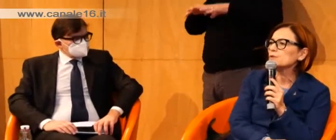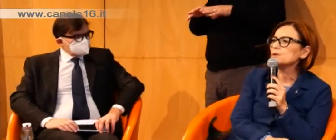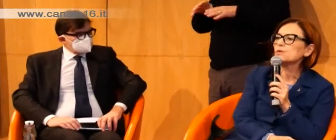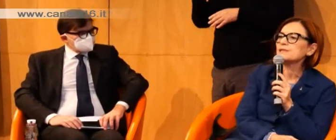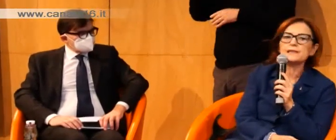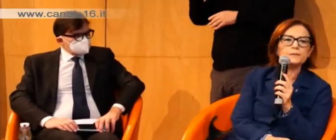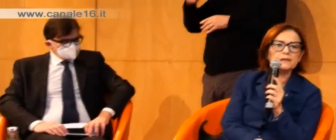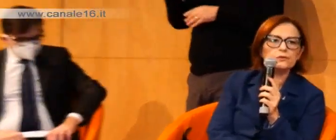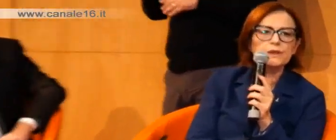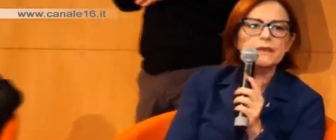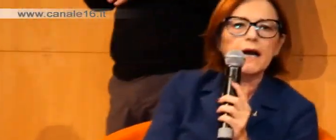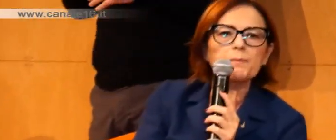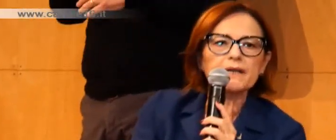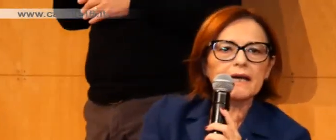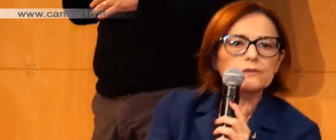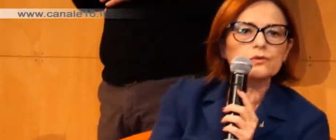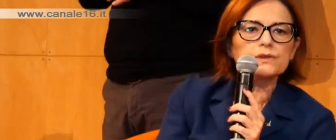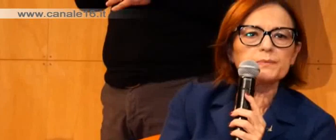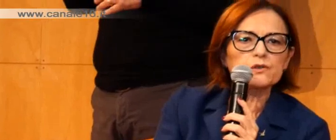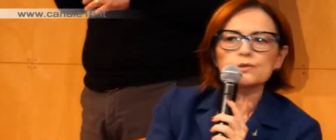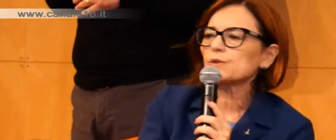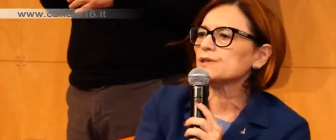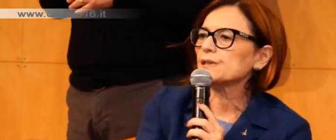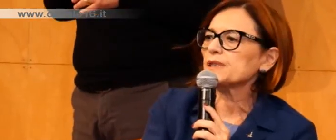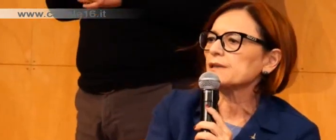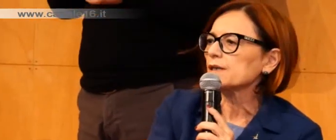e non possiamo permetterci che rimangano indietro.